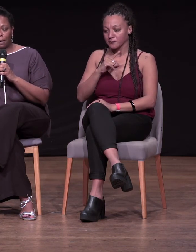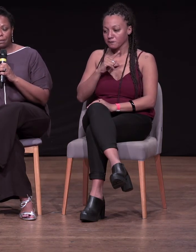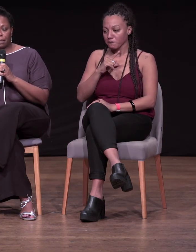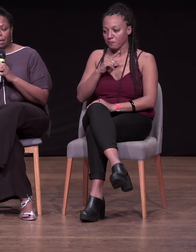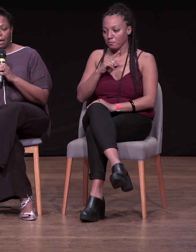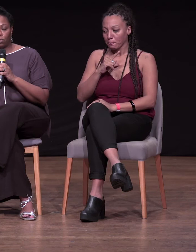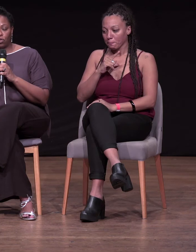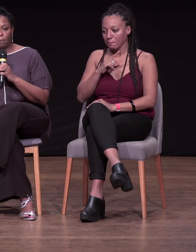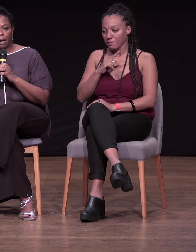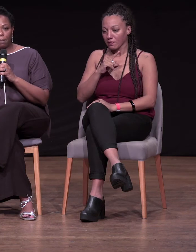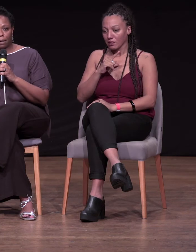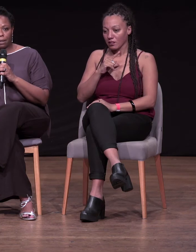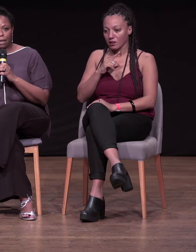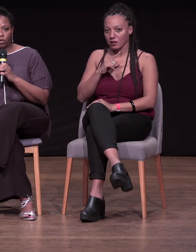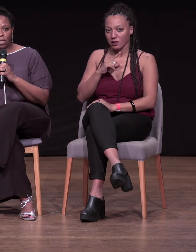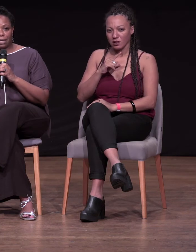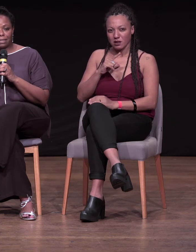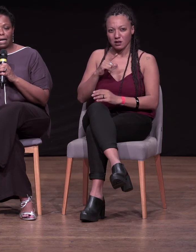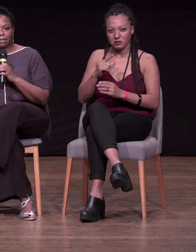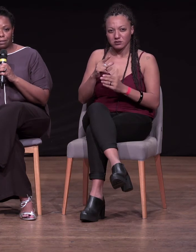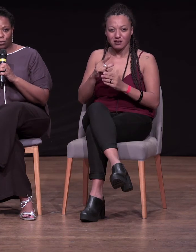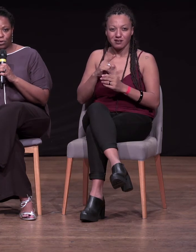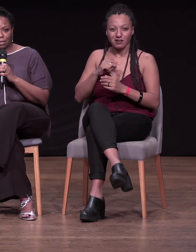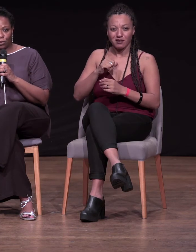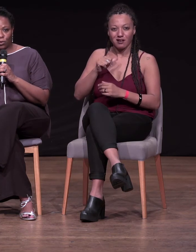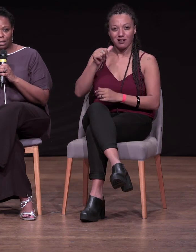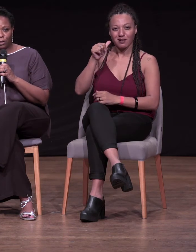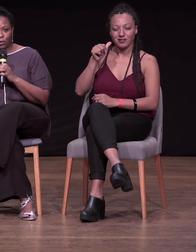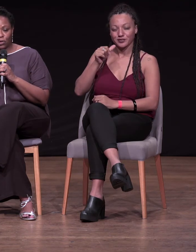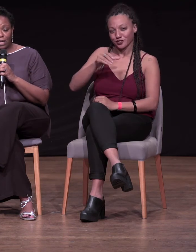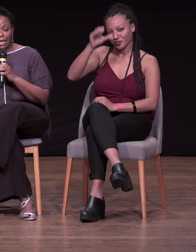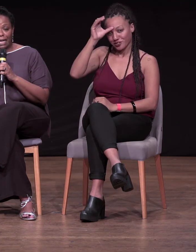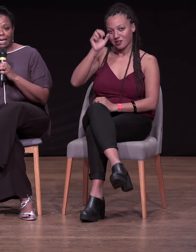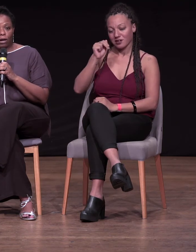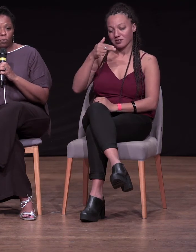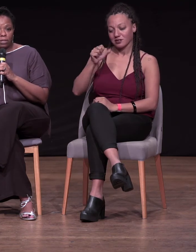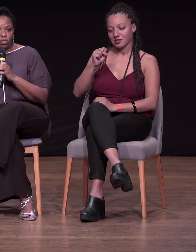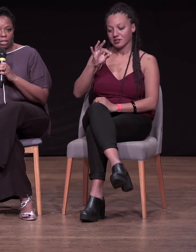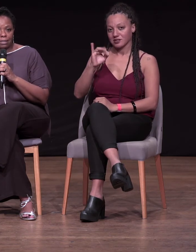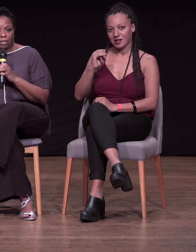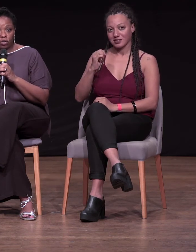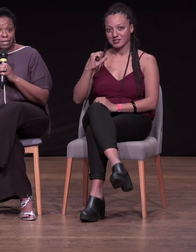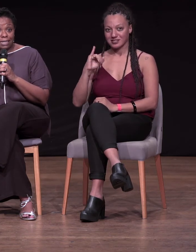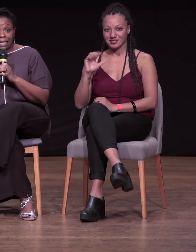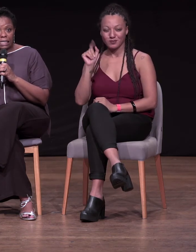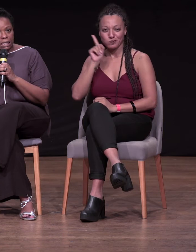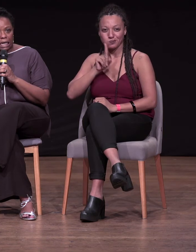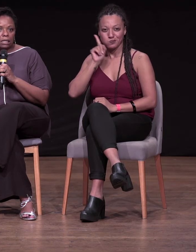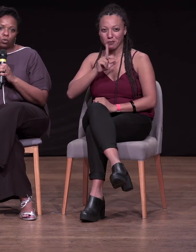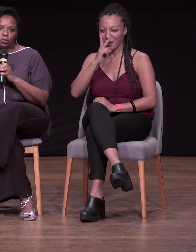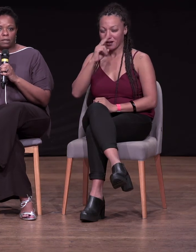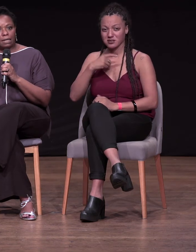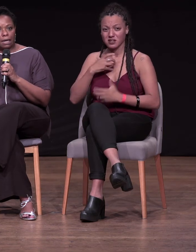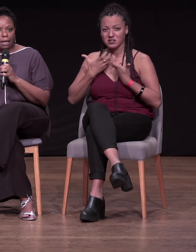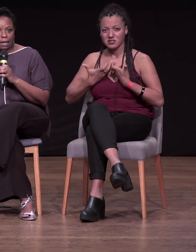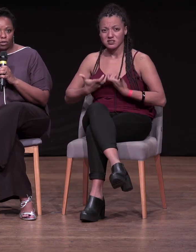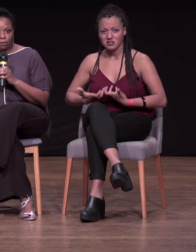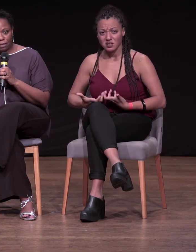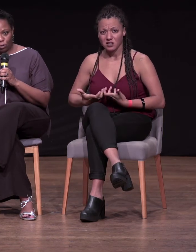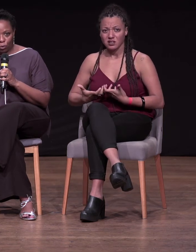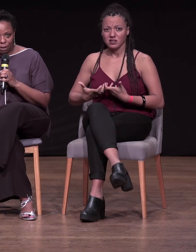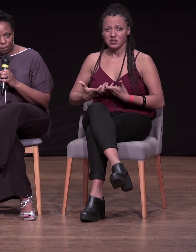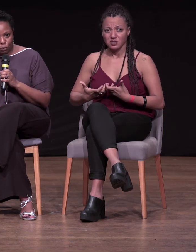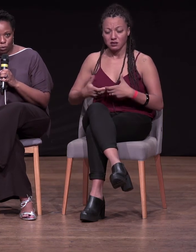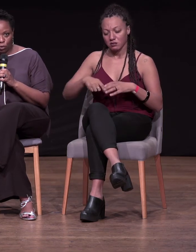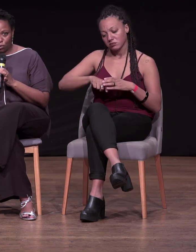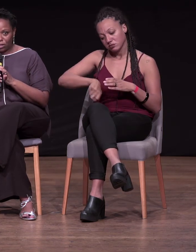uma espécie, a Aunt Jemima, que é a tia Anastácia dos Estados Unidos, e é como se a tia Anastácia tivesse cansado de ficar naquela caixa